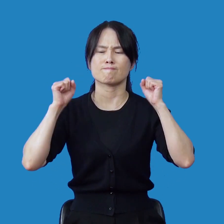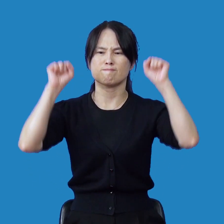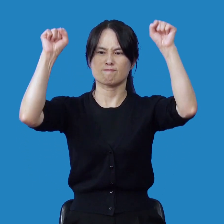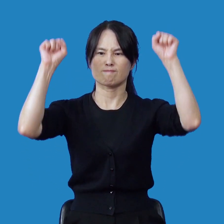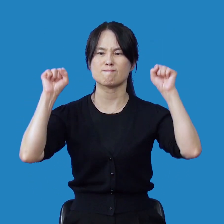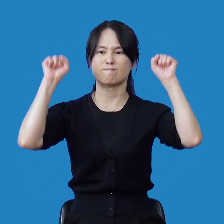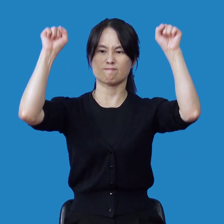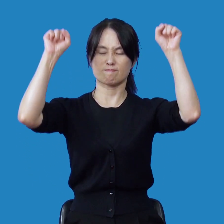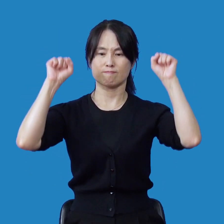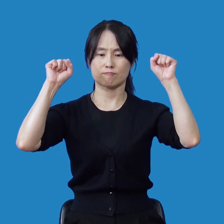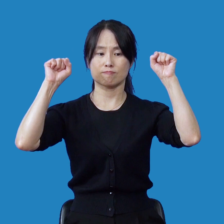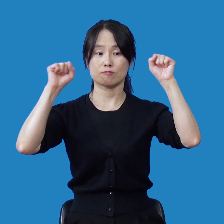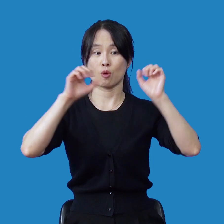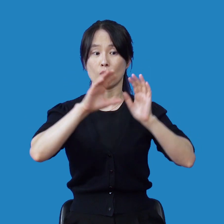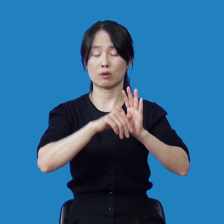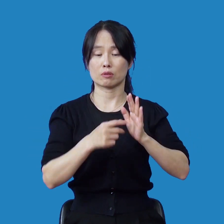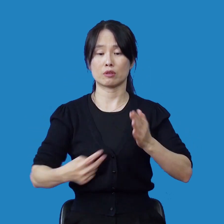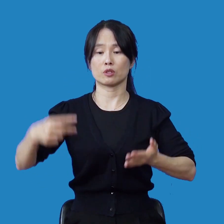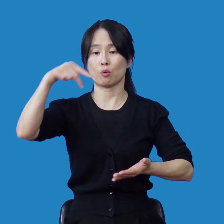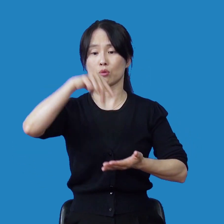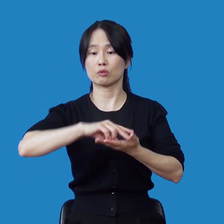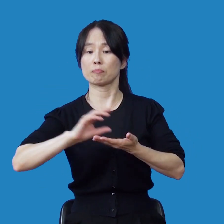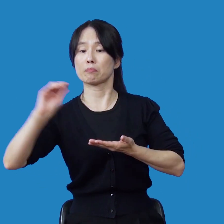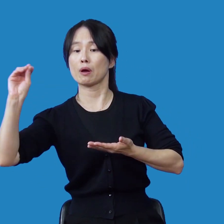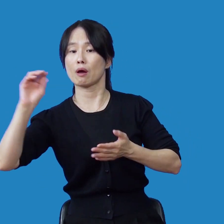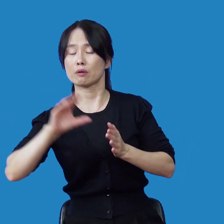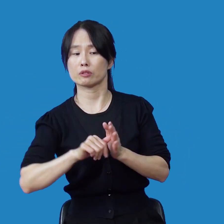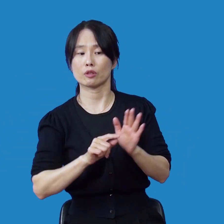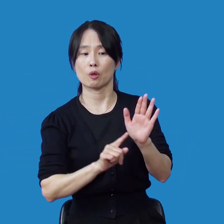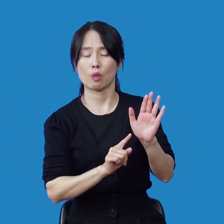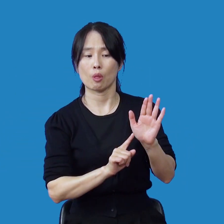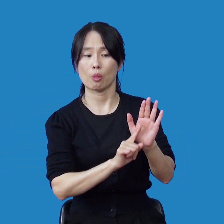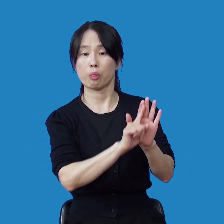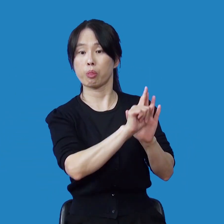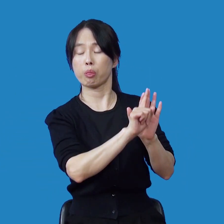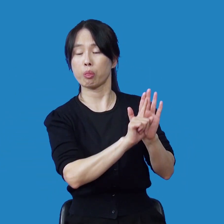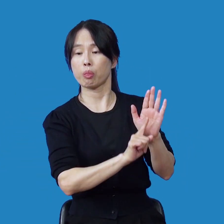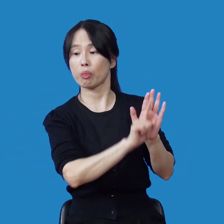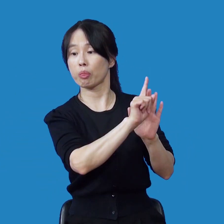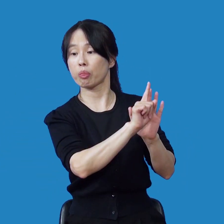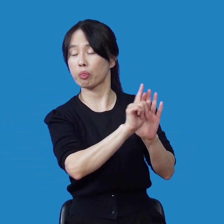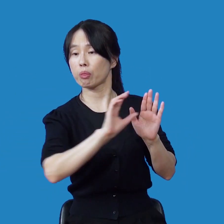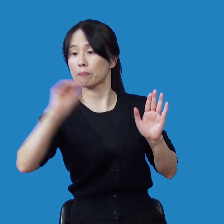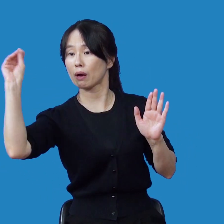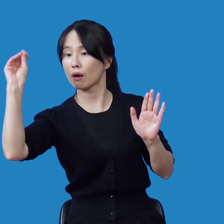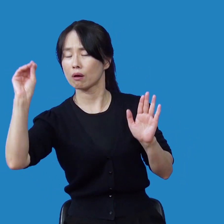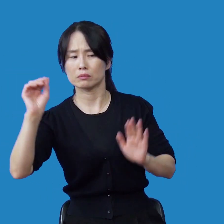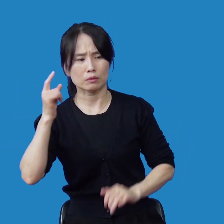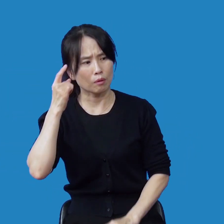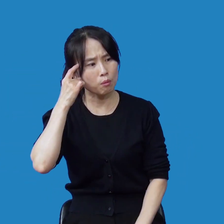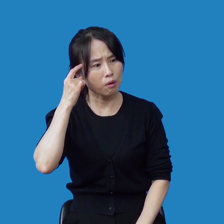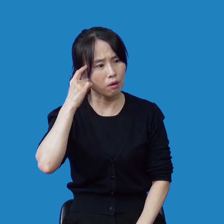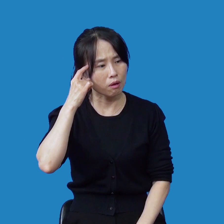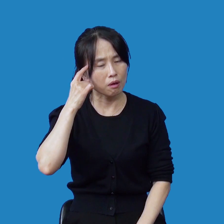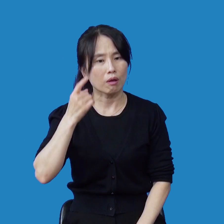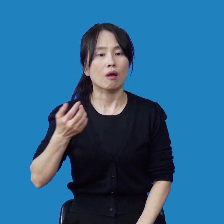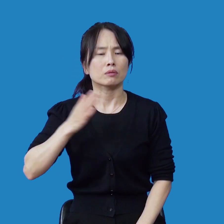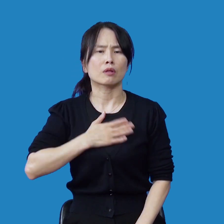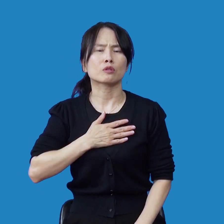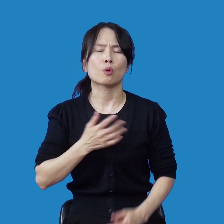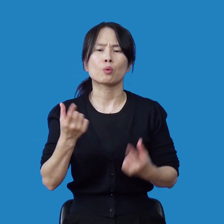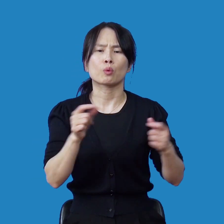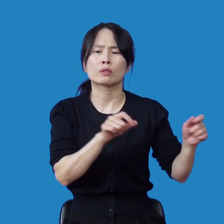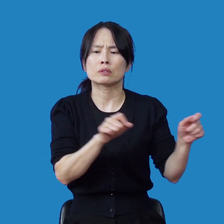일어서면서 눈금을 슬쩍 올려놓고 일어섭니다. 왜 저러지? 했는데 며칠 후에 저가 그러고